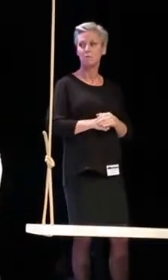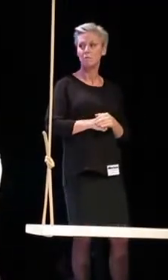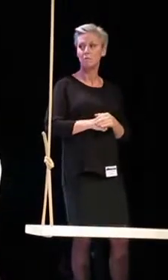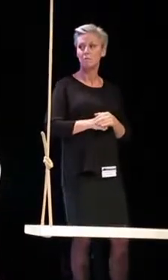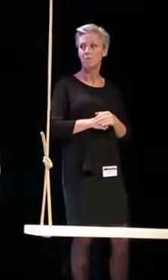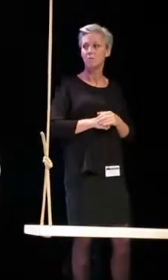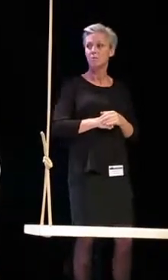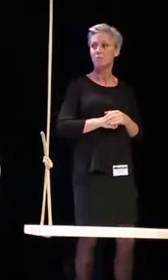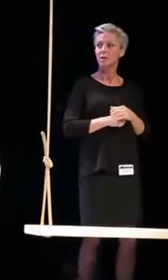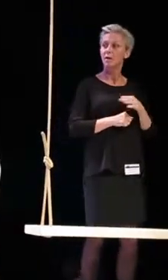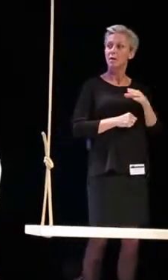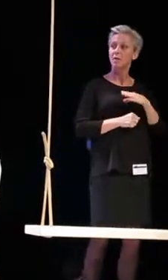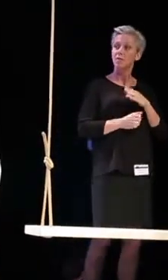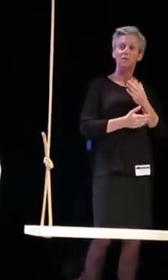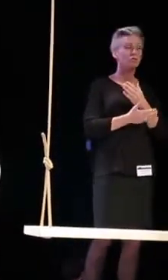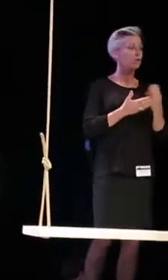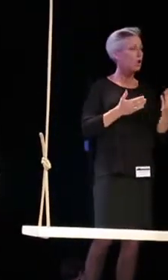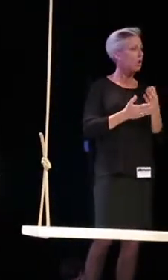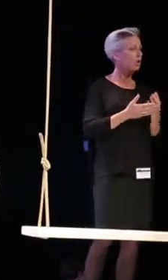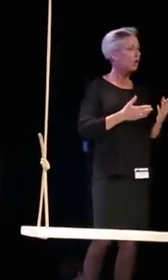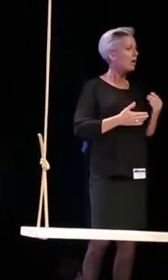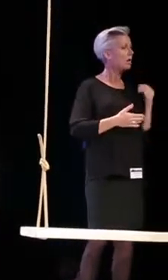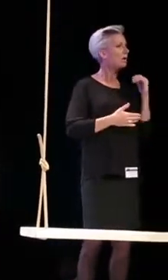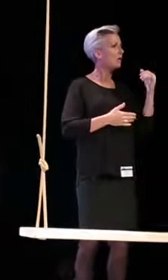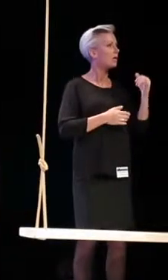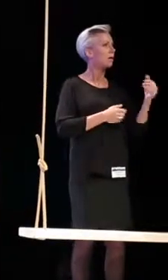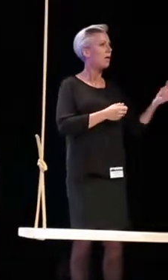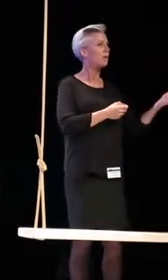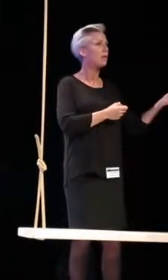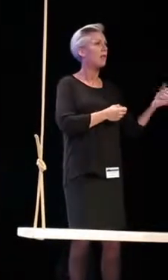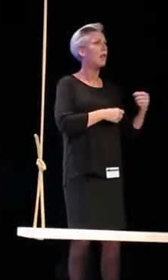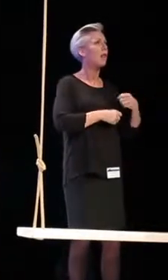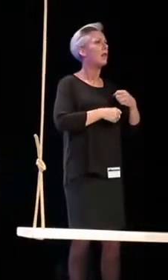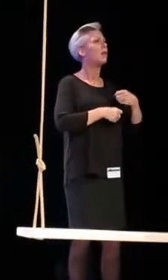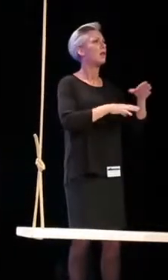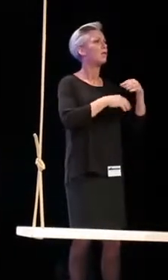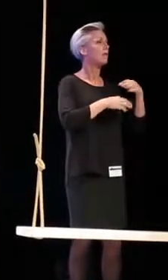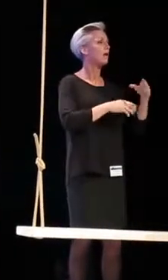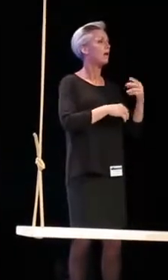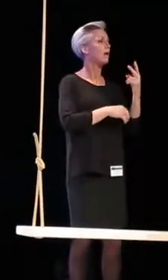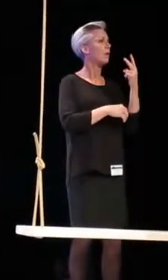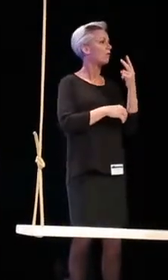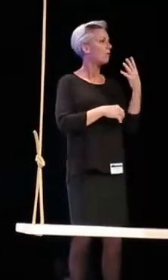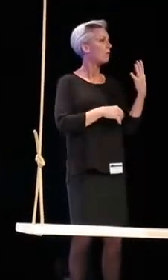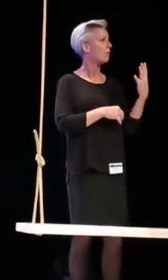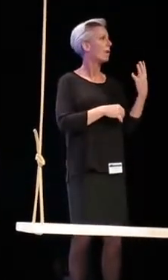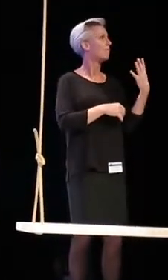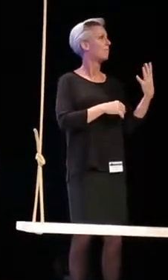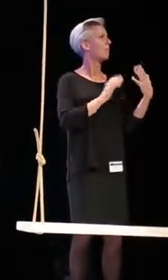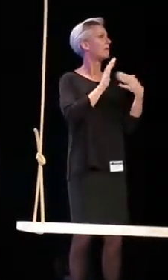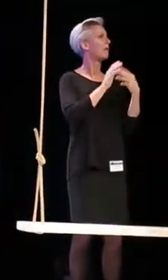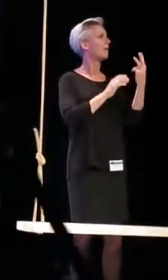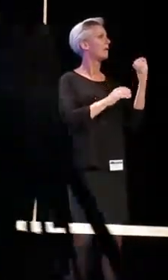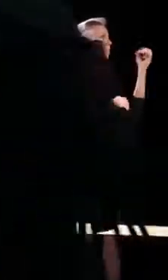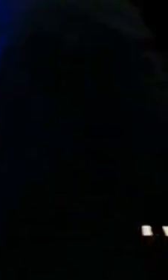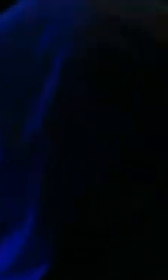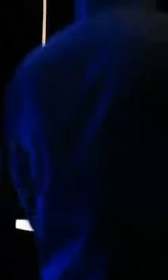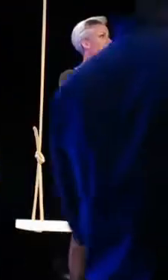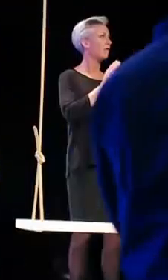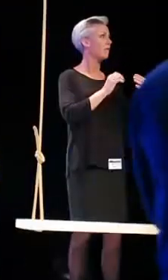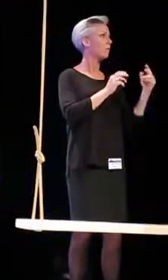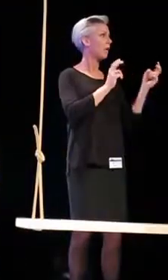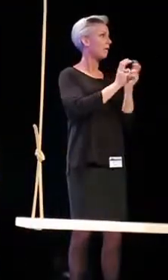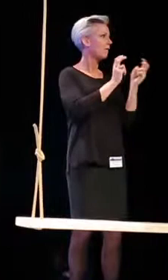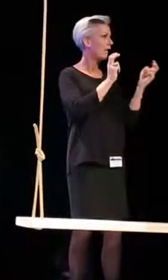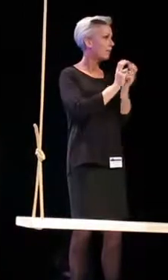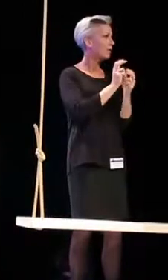har dagar där man levererar 25-40% av elen från vind och sol och inte från 2-3